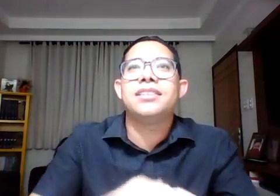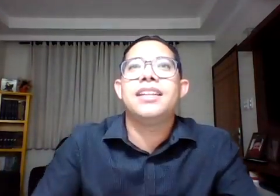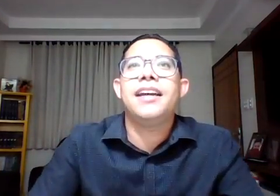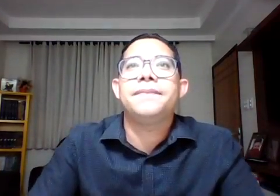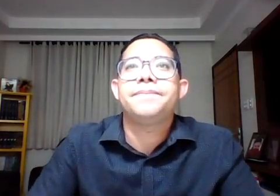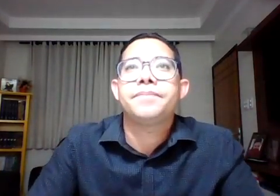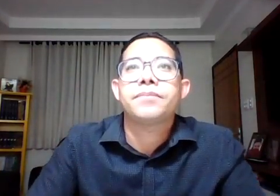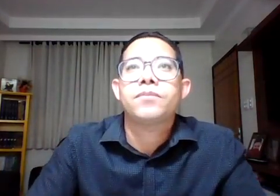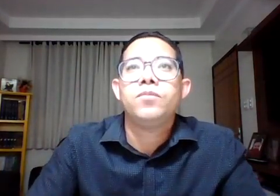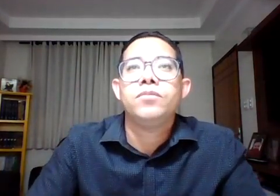né?